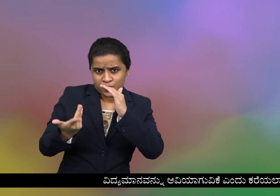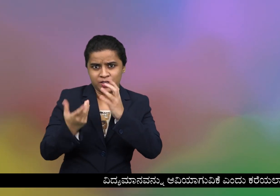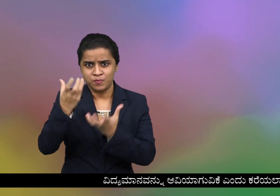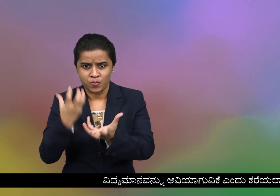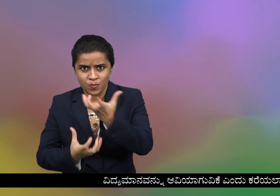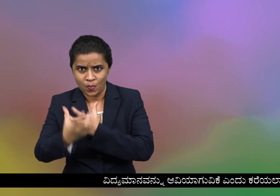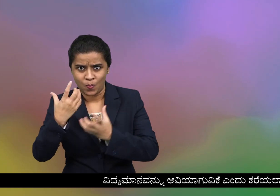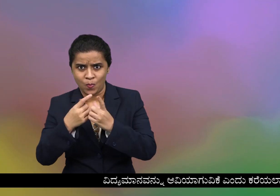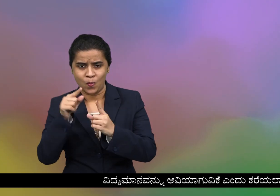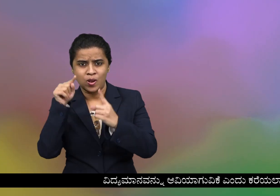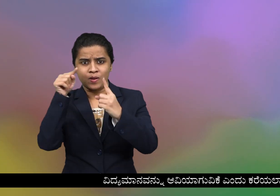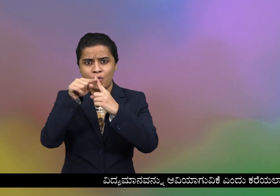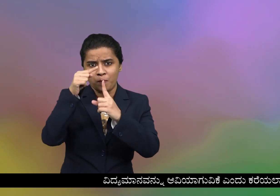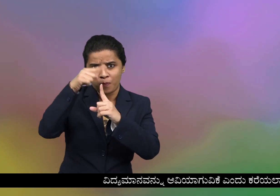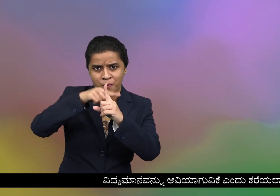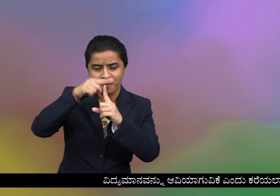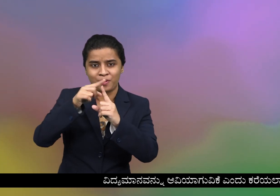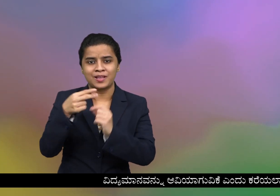ವಿದ್ಯಮಾನವನ್ನು ಆವಿಯಾಗುವಿಕೆ ಎಂದು ಕರೆಯಲಾಗುತ್ತದೆ.